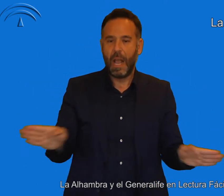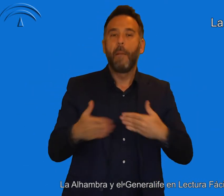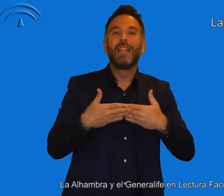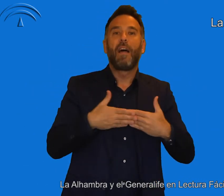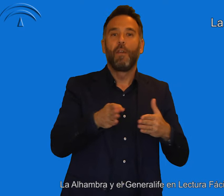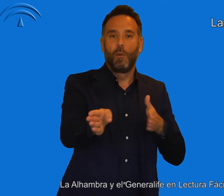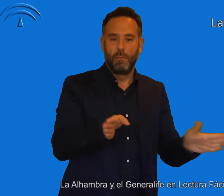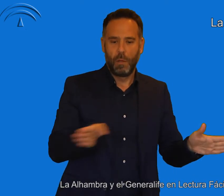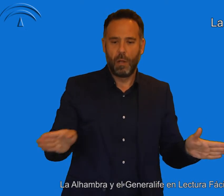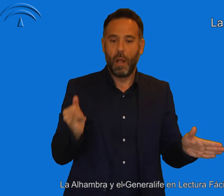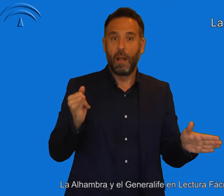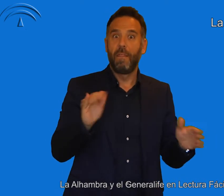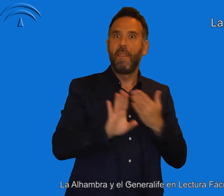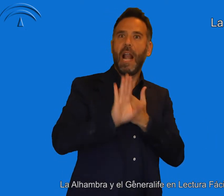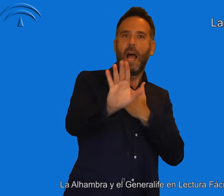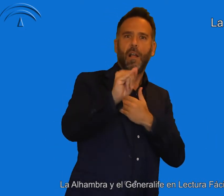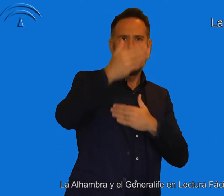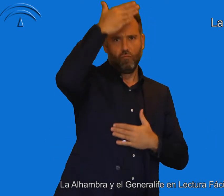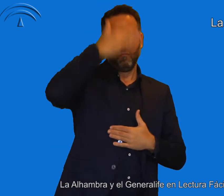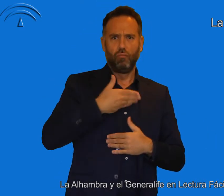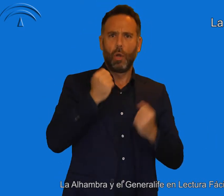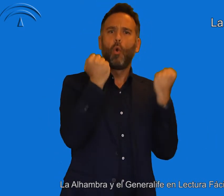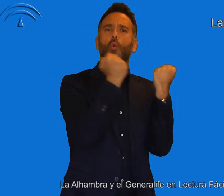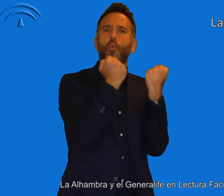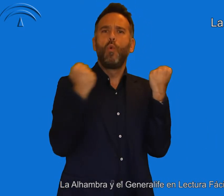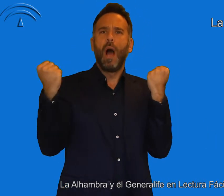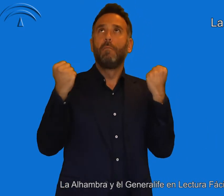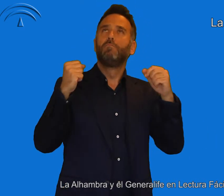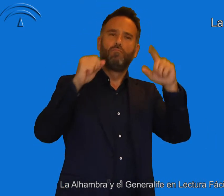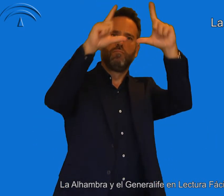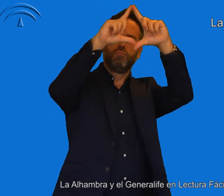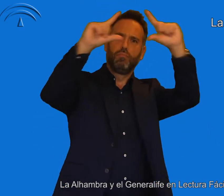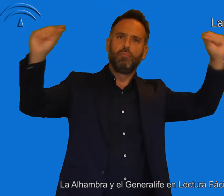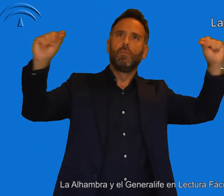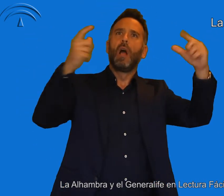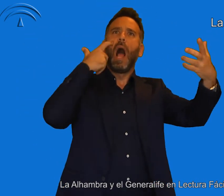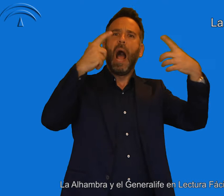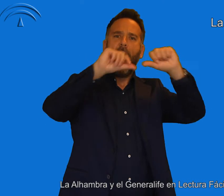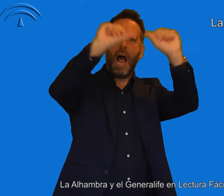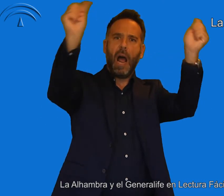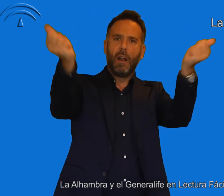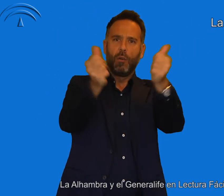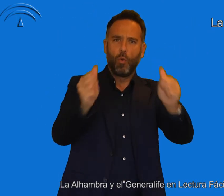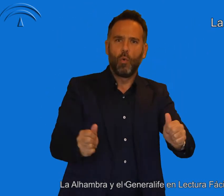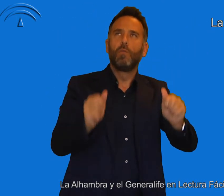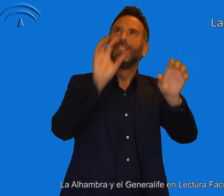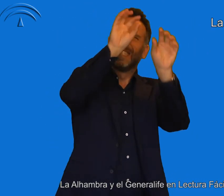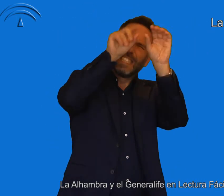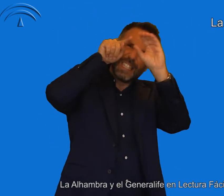patio. Delante de las estancias más importantes hay 2 bellos pórticos sobre columnas. Están